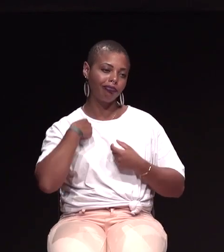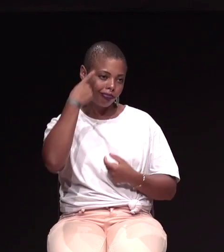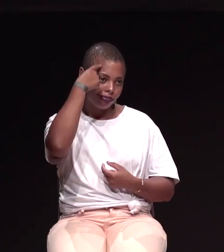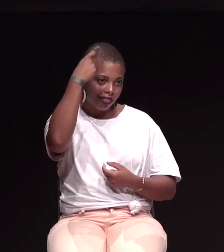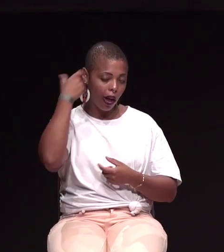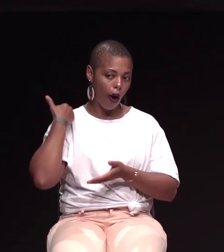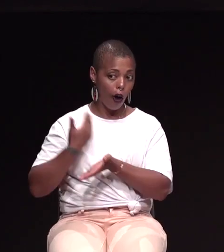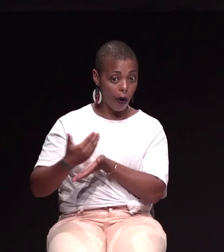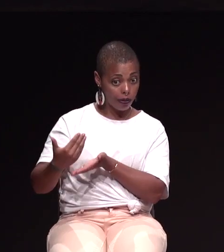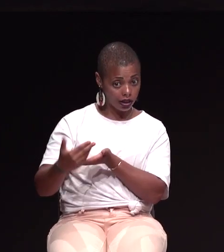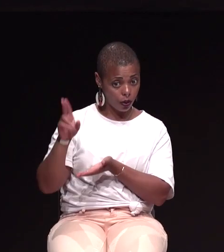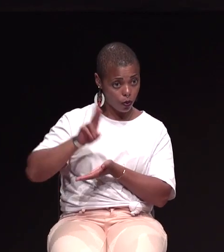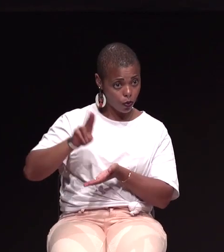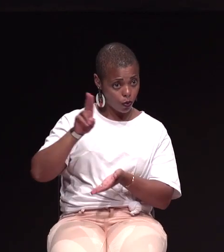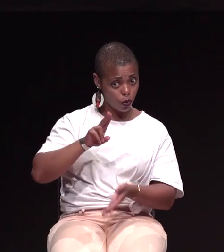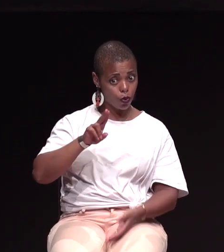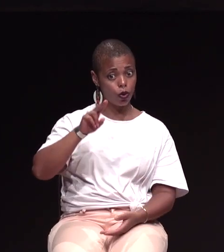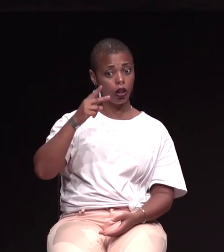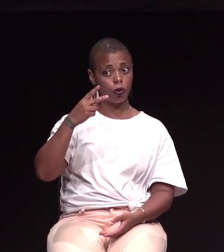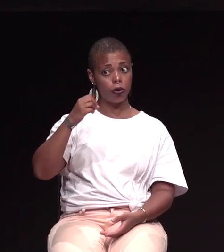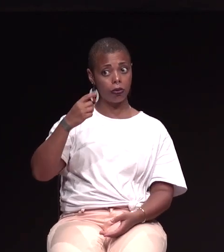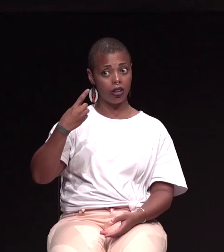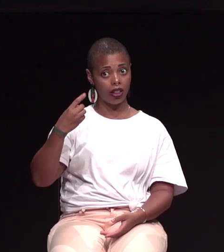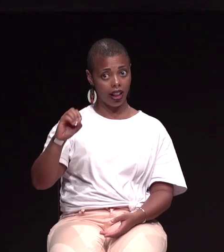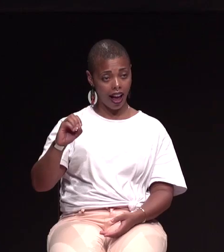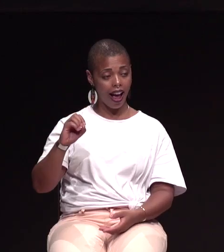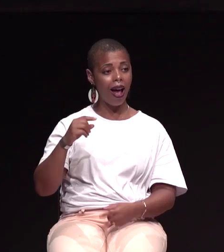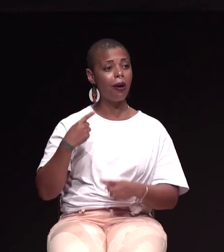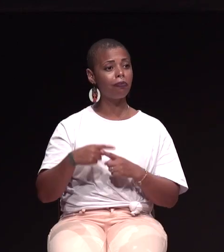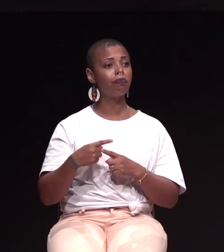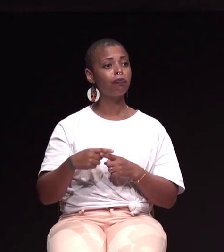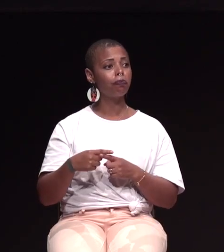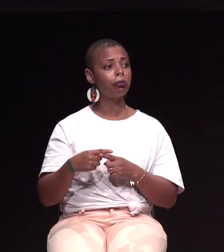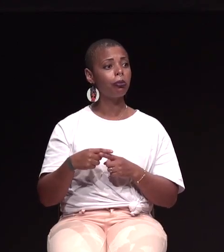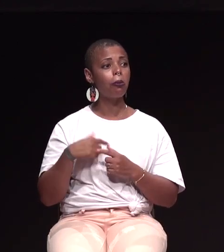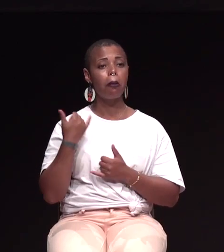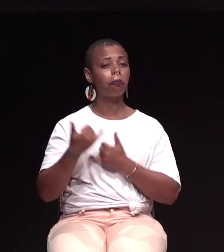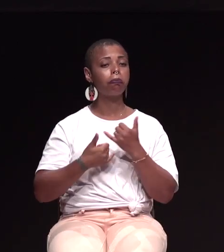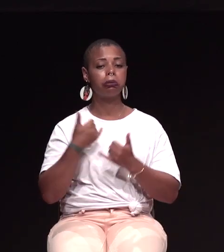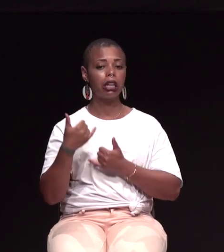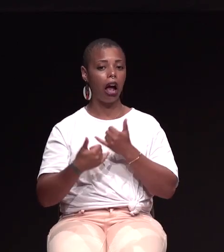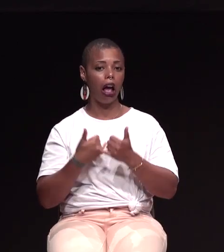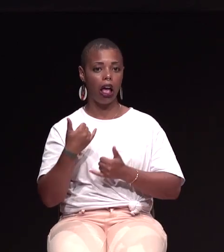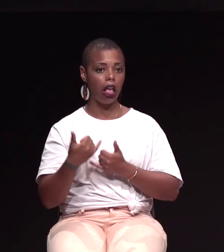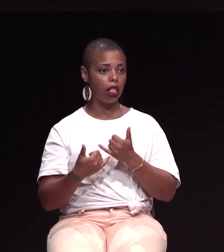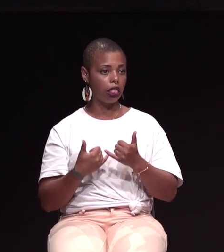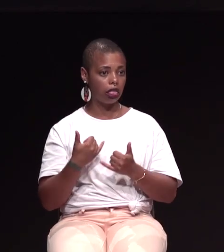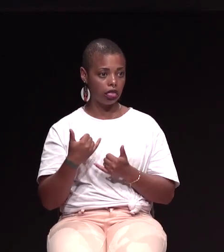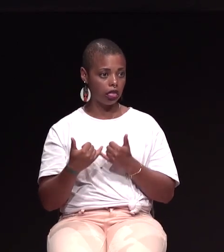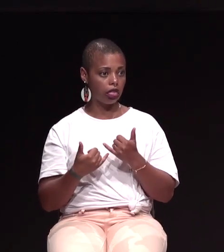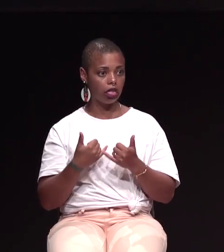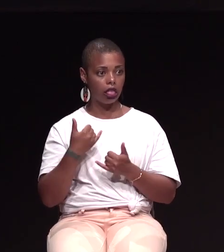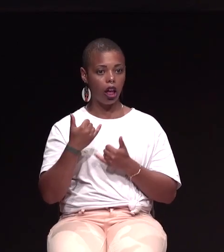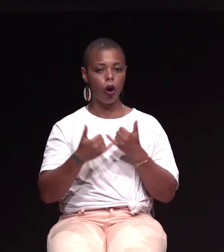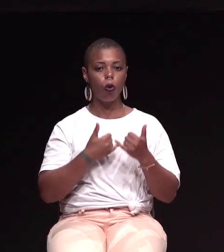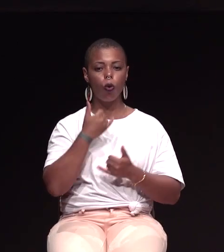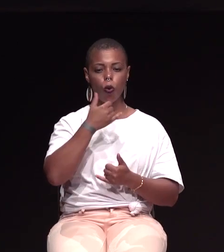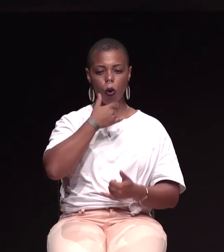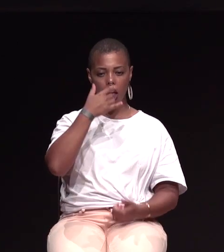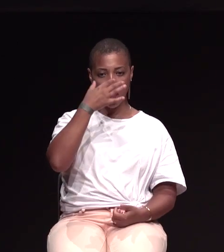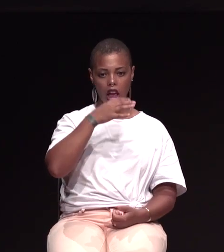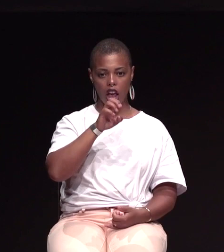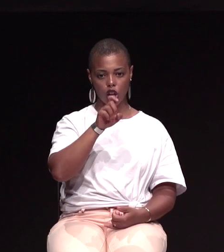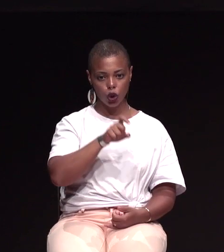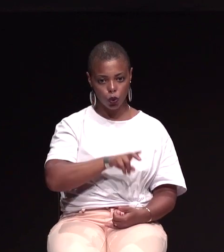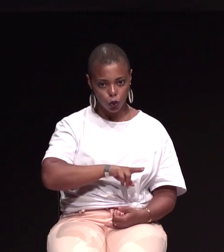desde 2010, a partir de uma brincadeira que eu fiz com o Exu e com a casa